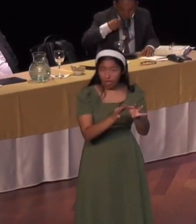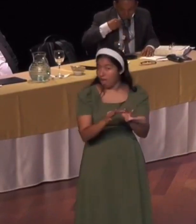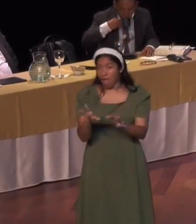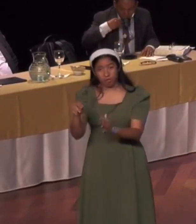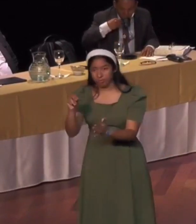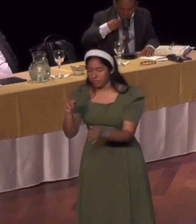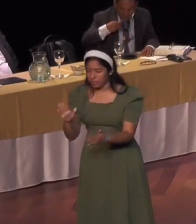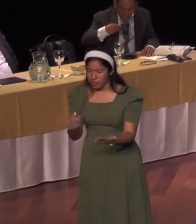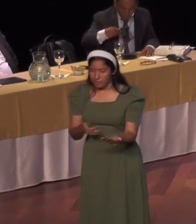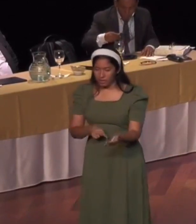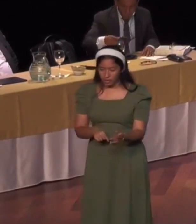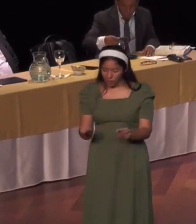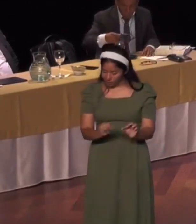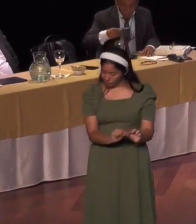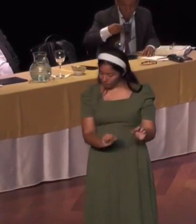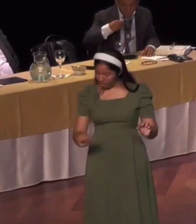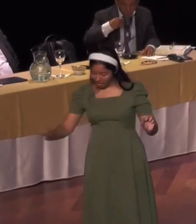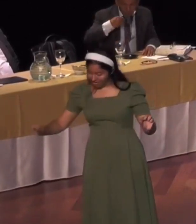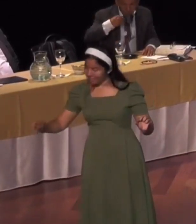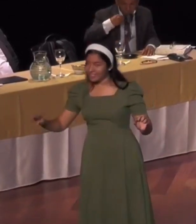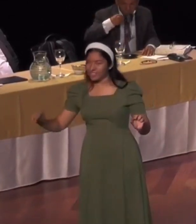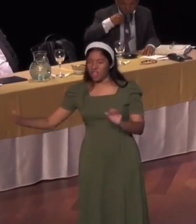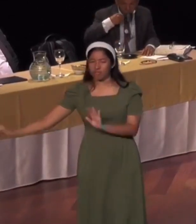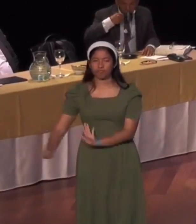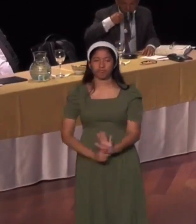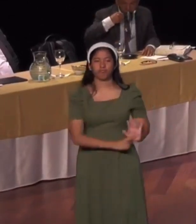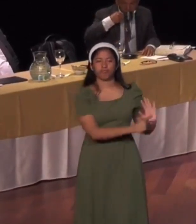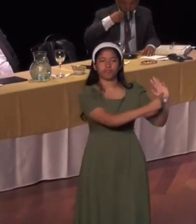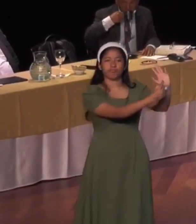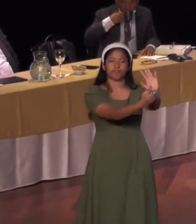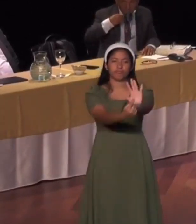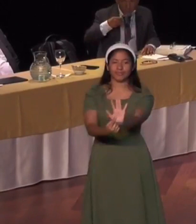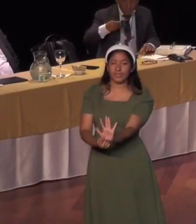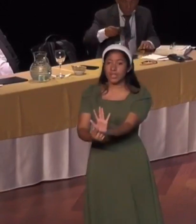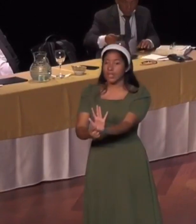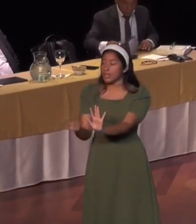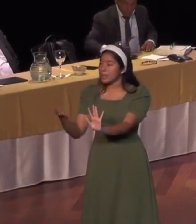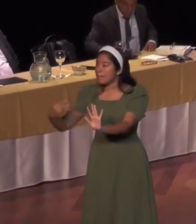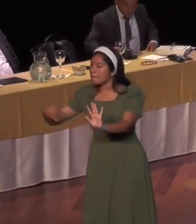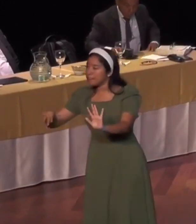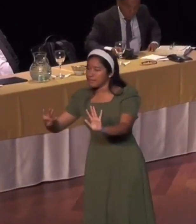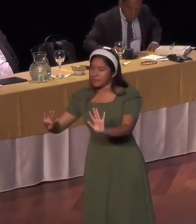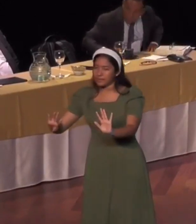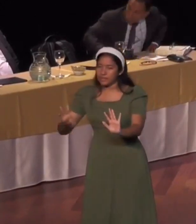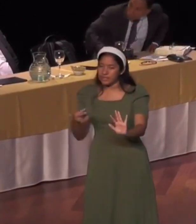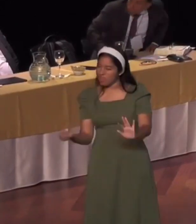lineal. La fe es exponencial. La matemática dice esto.